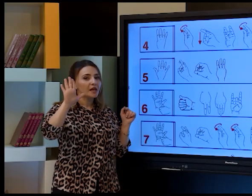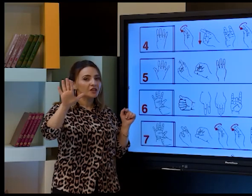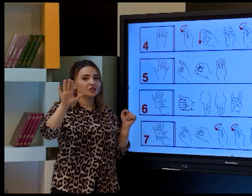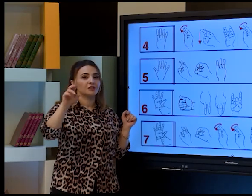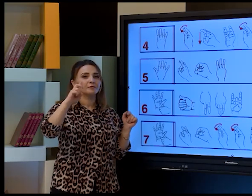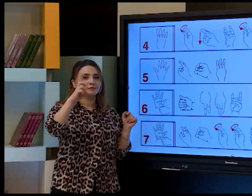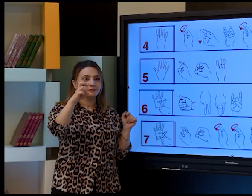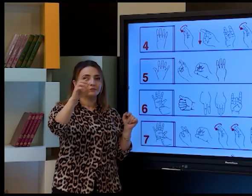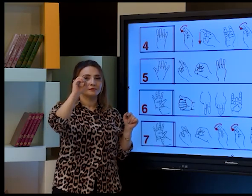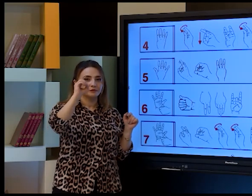5